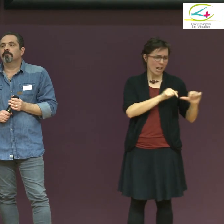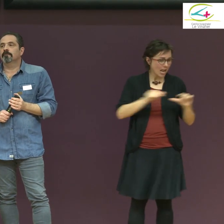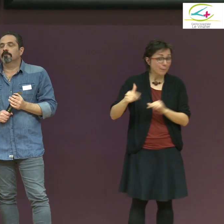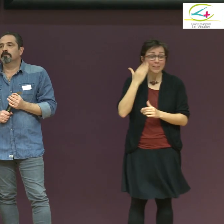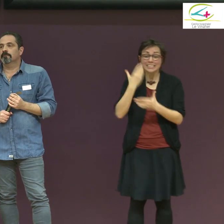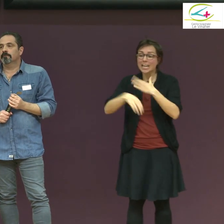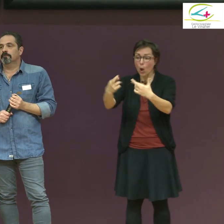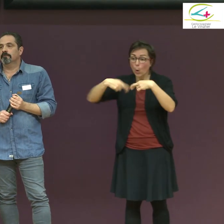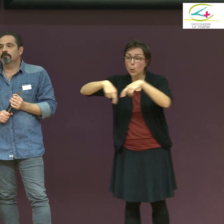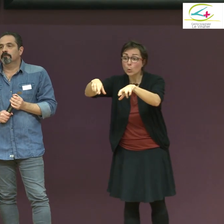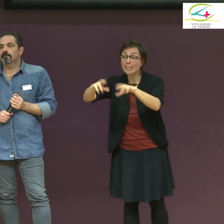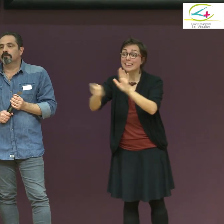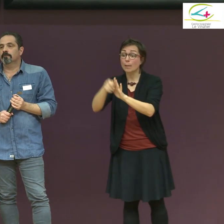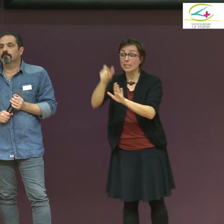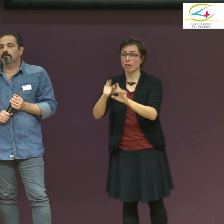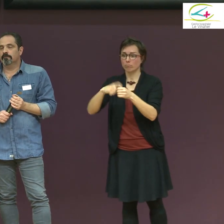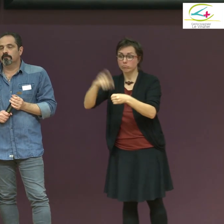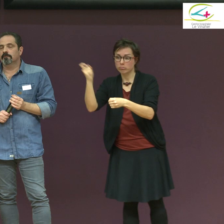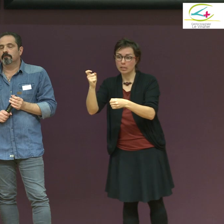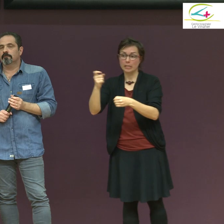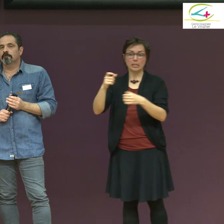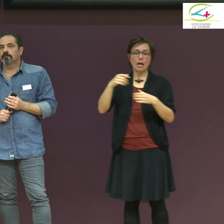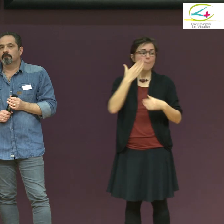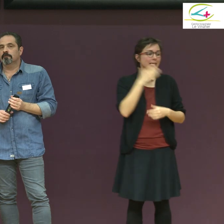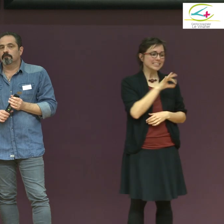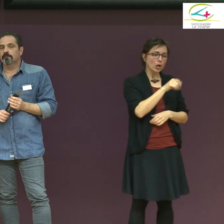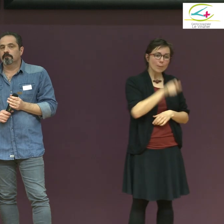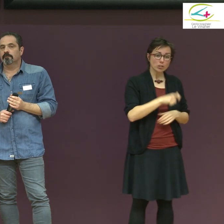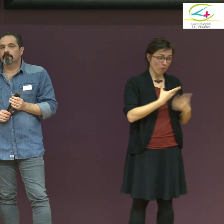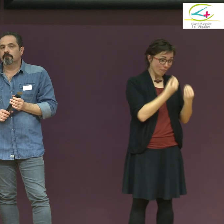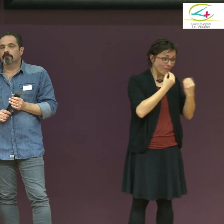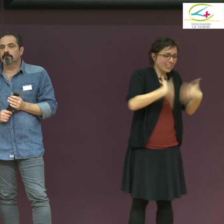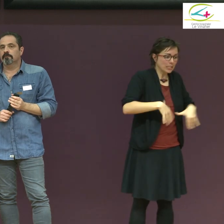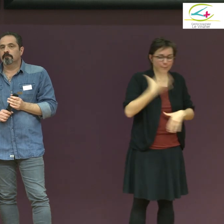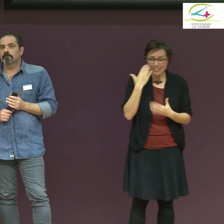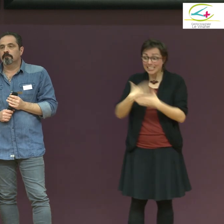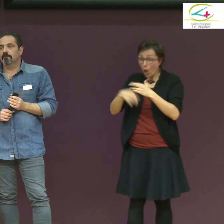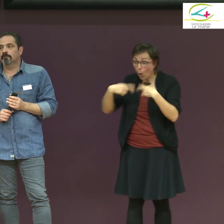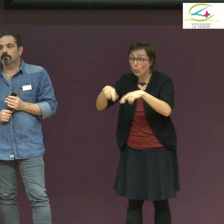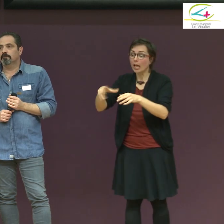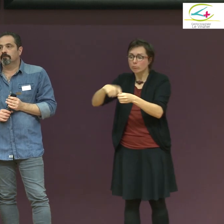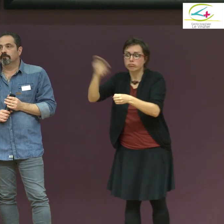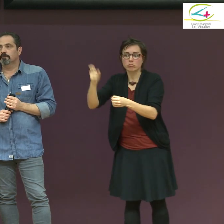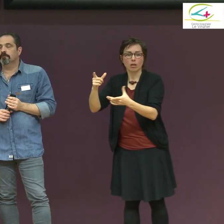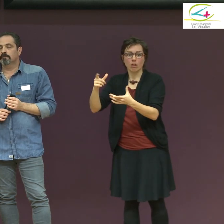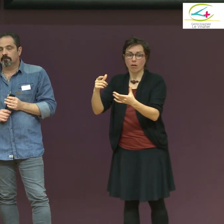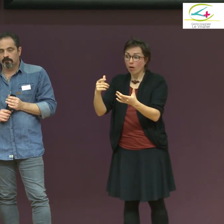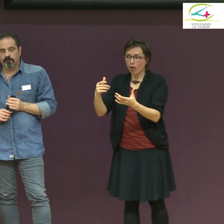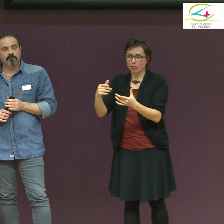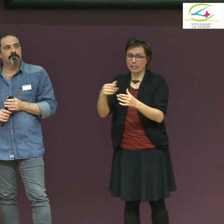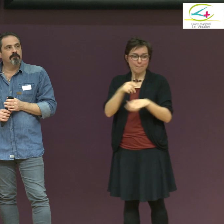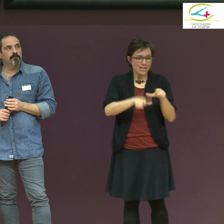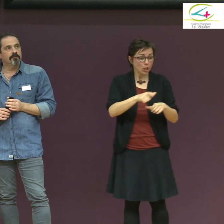vous n'avez personne qui sait quoi faire, les 50 cardiologues, ils vont servir à rien. Si vous fermez un maximum de gens dans la population à savoir quoi